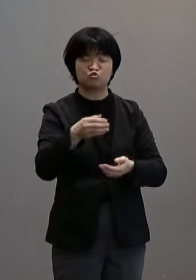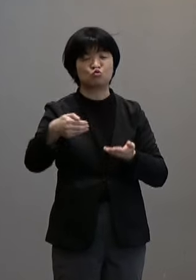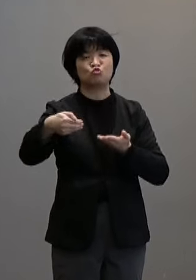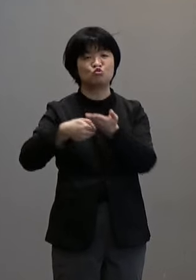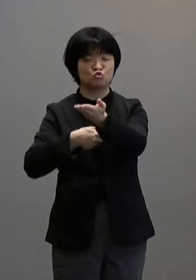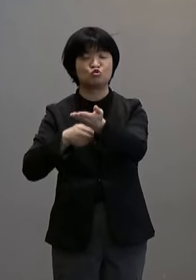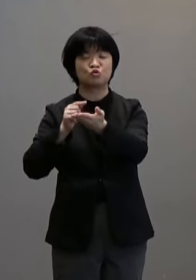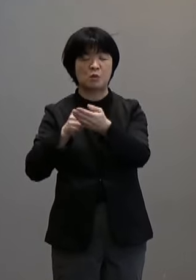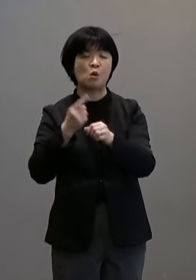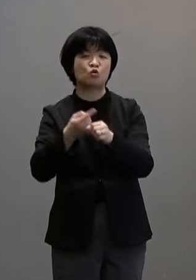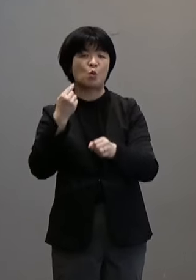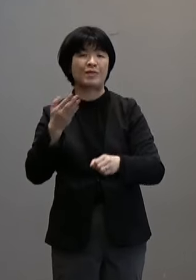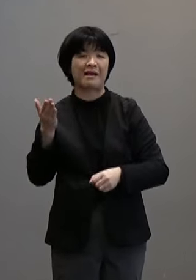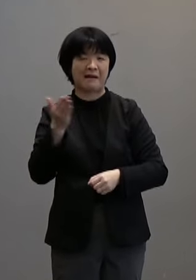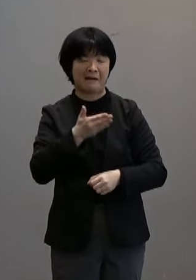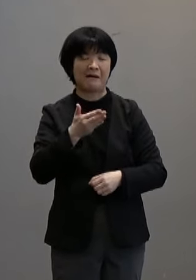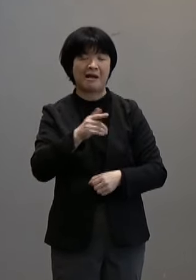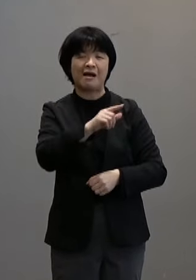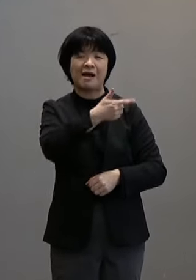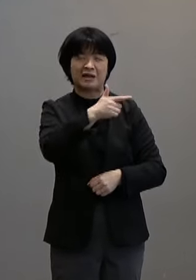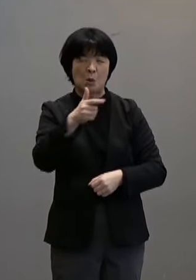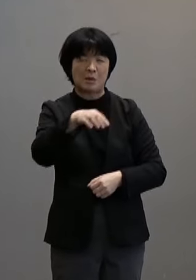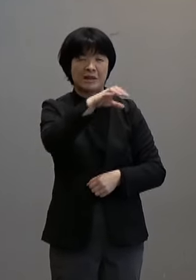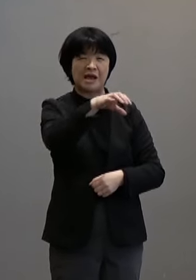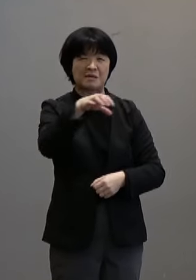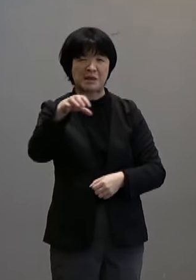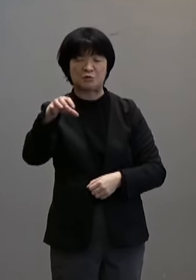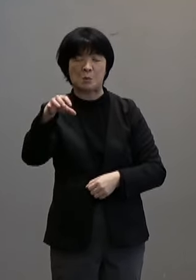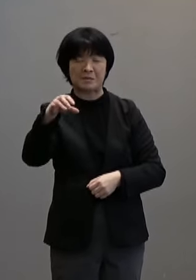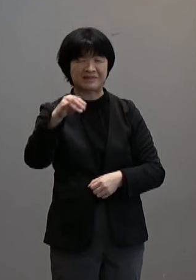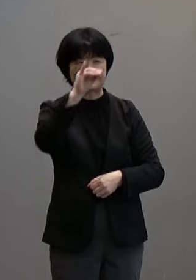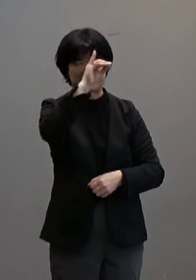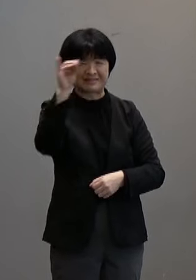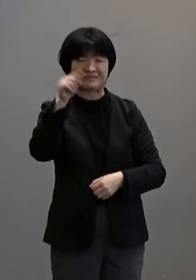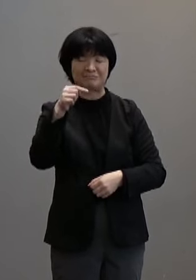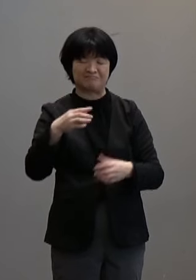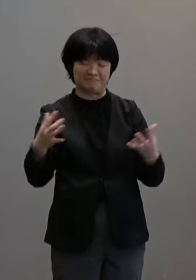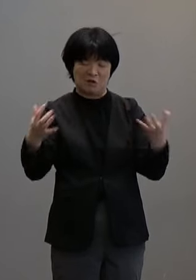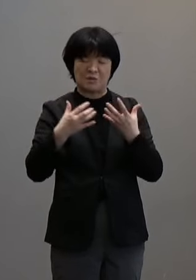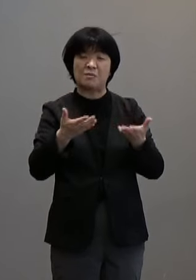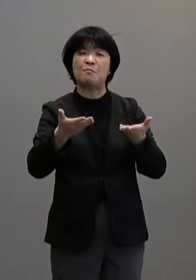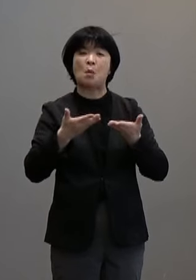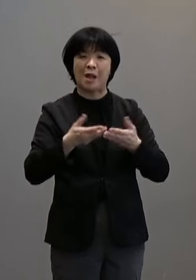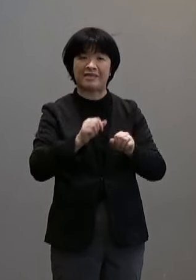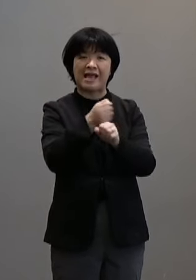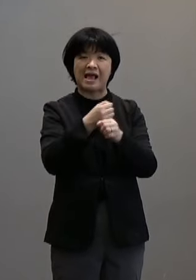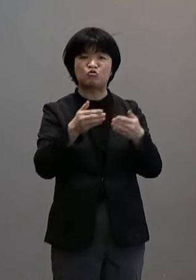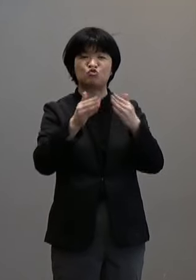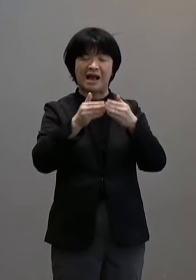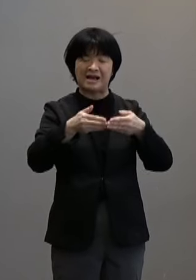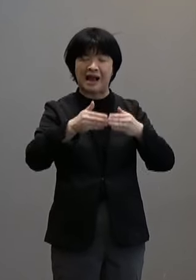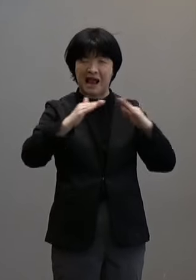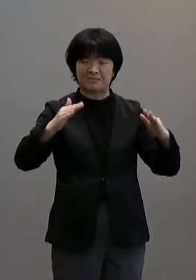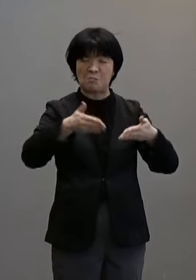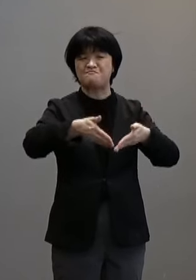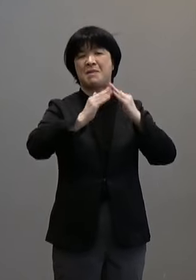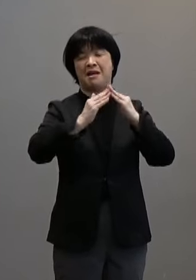まあ、昨年からかなり様々な分野にわたる有識者に入っていただいたですね、そうした研究会も立ち上げております